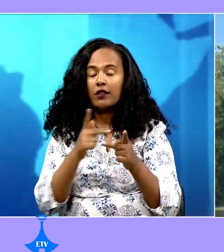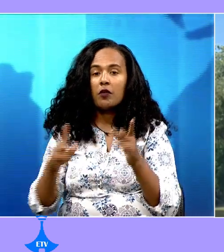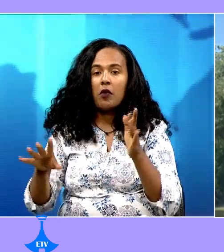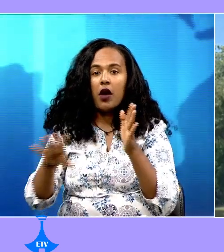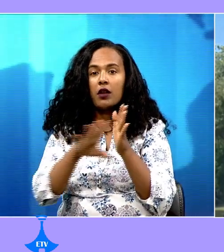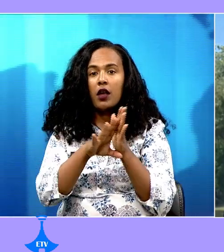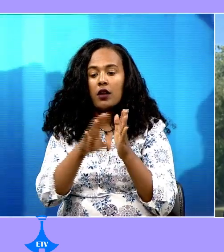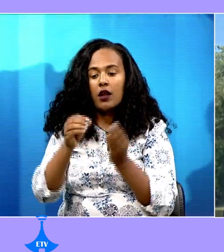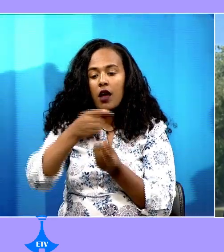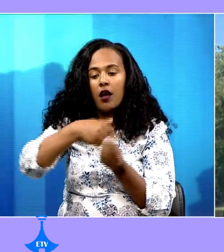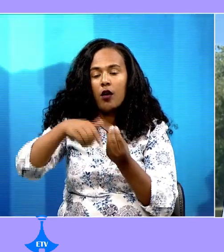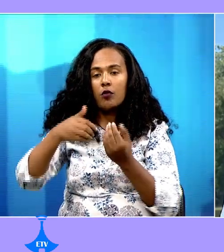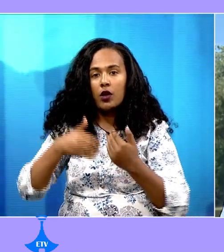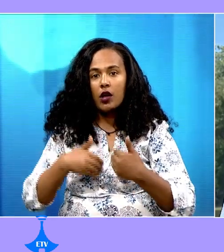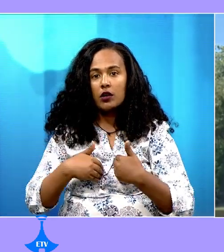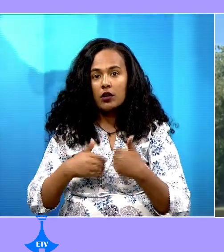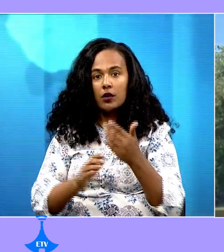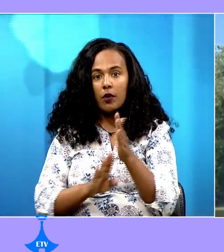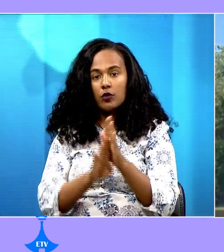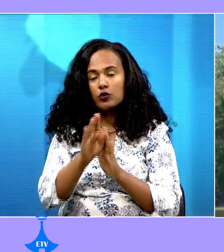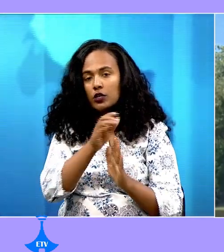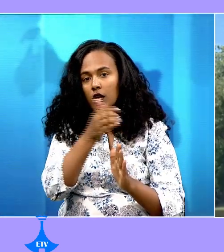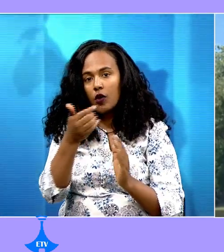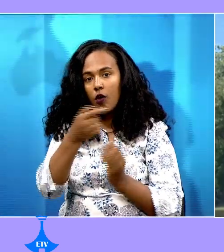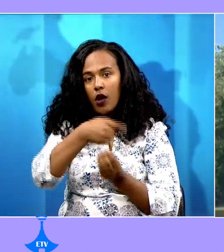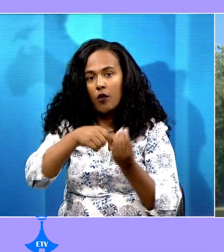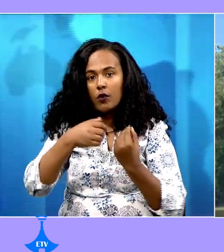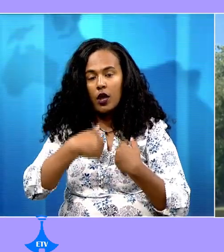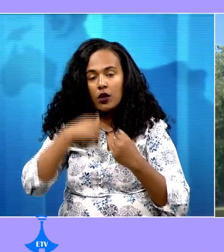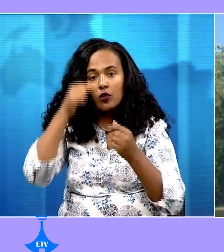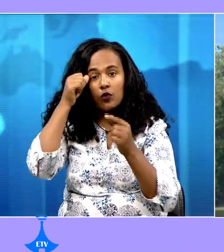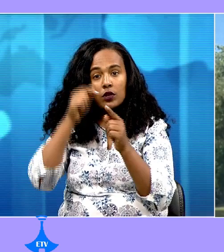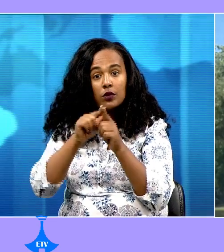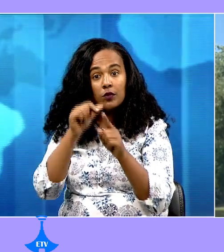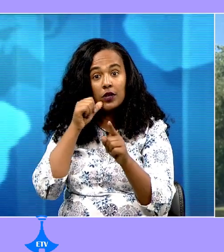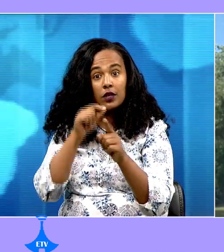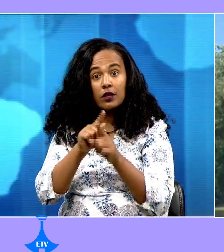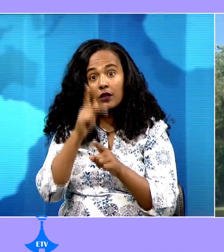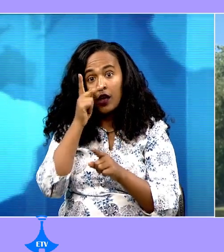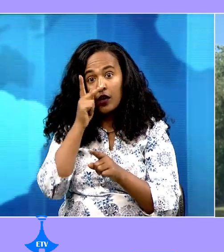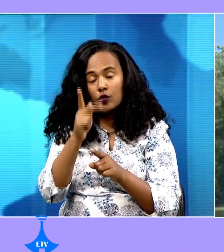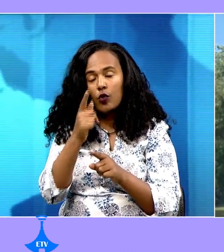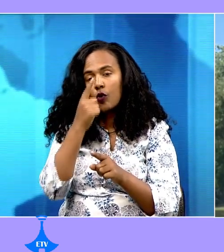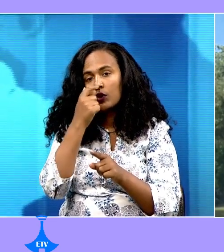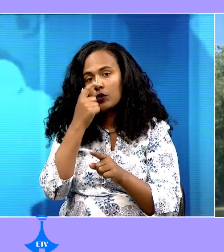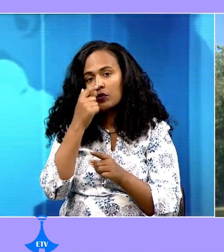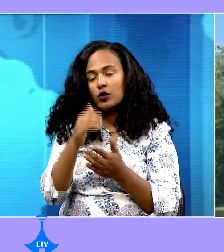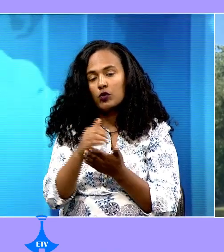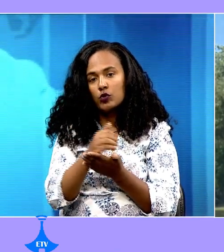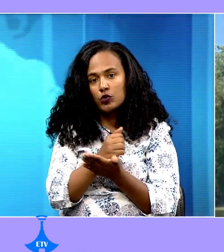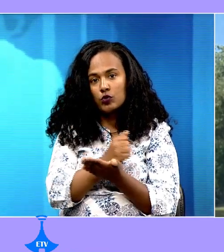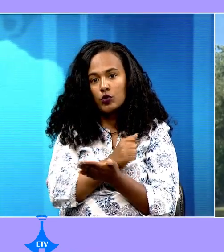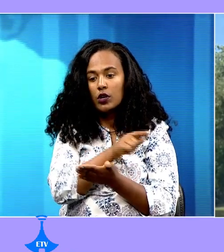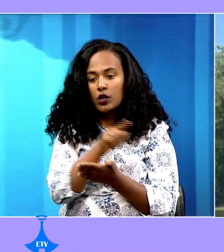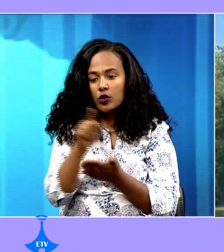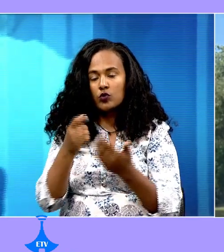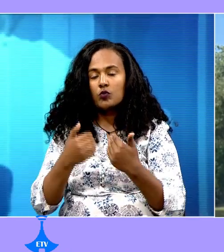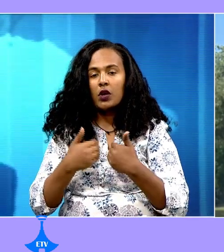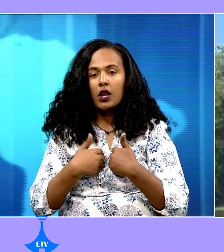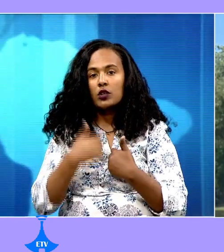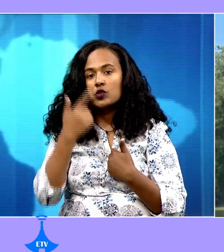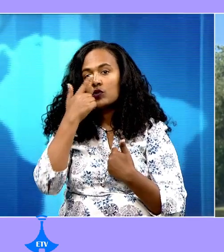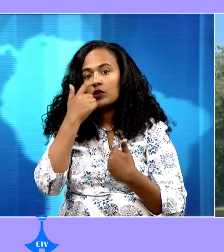ዳርና አካባቢ ያሉ ልማቶችን ከሌላው አካባቢ ያሉ ወንድሞችና እህቶች አይተው ልምድ እንዲወስዱ ከነሱም ያላቸውን